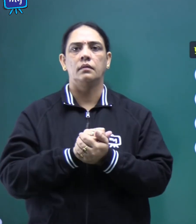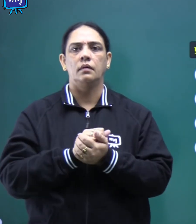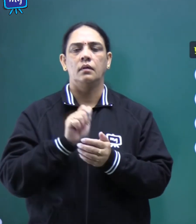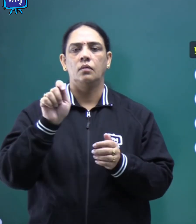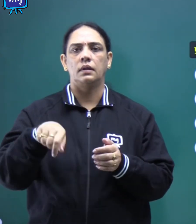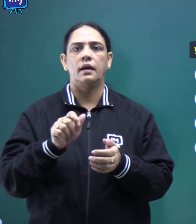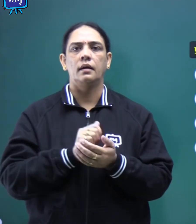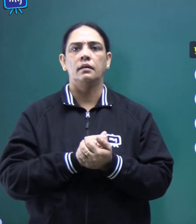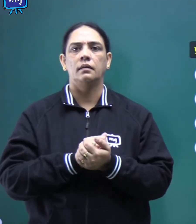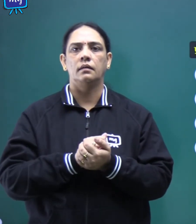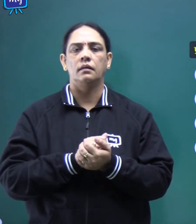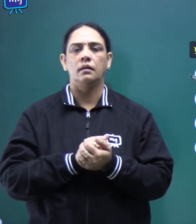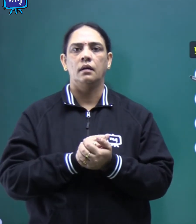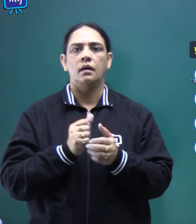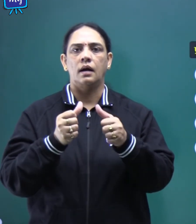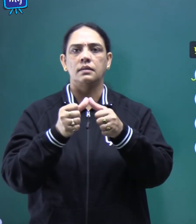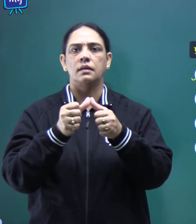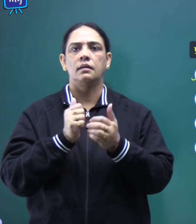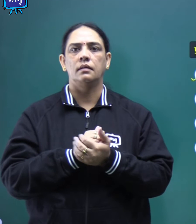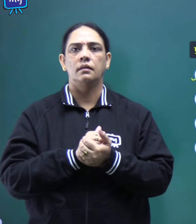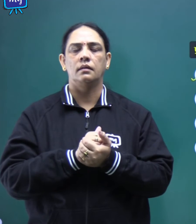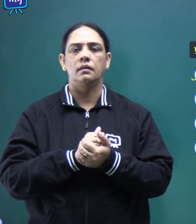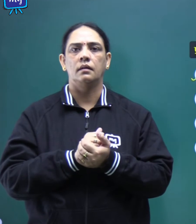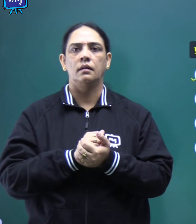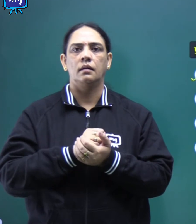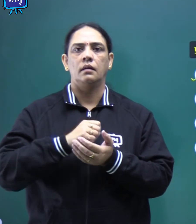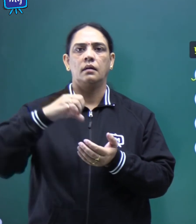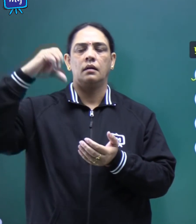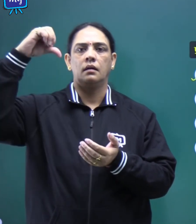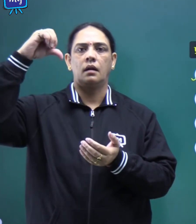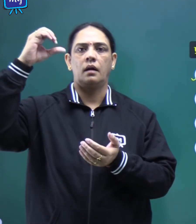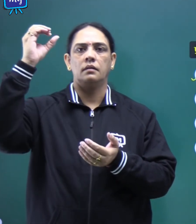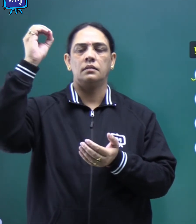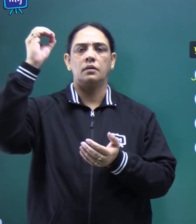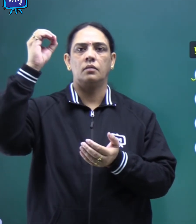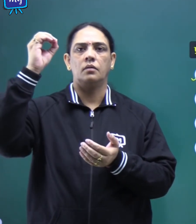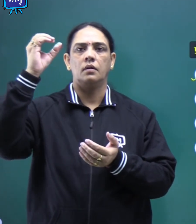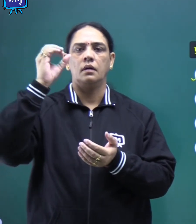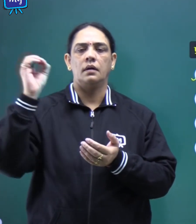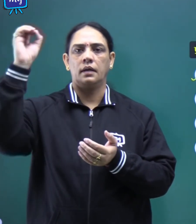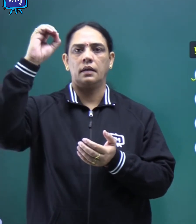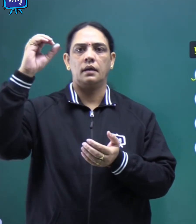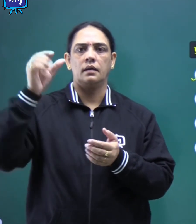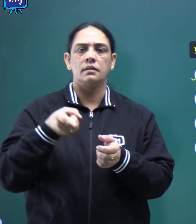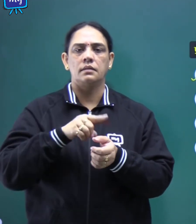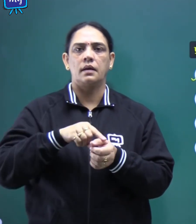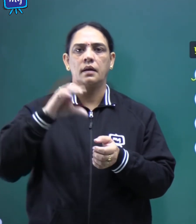होता है? उत्तर 90 डिग्री से कम।